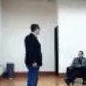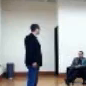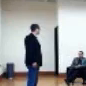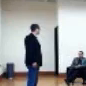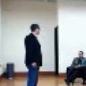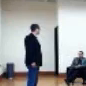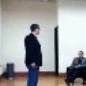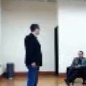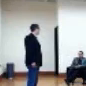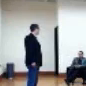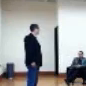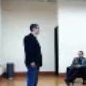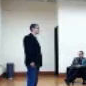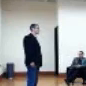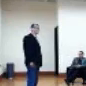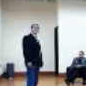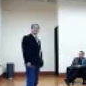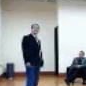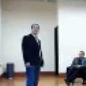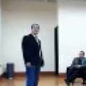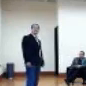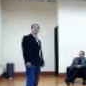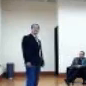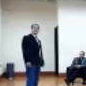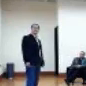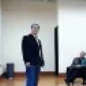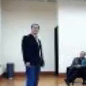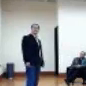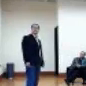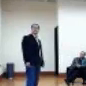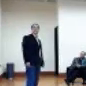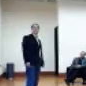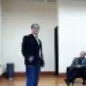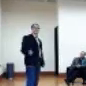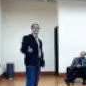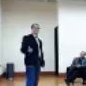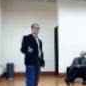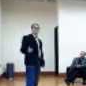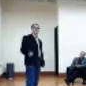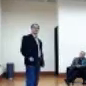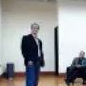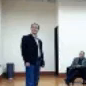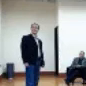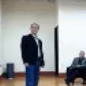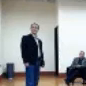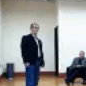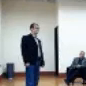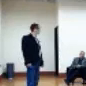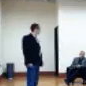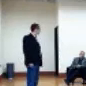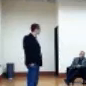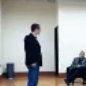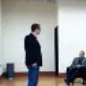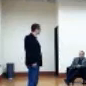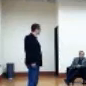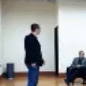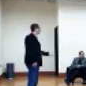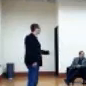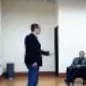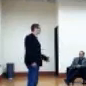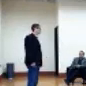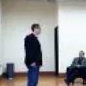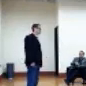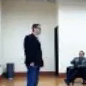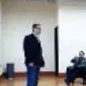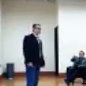es el que trae variables. Y entonces, la discusión ya se nos armó. No, esto es larguísimo, gracias. Manrique, dale